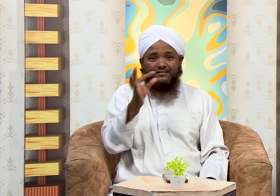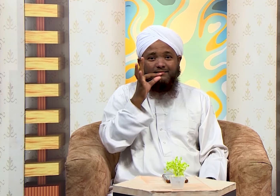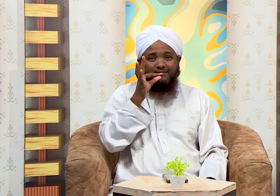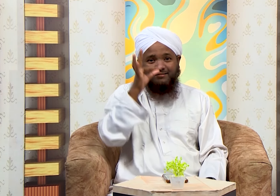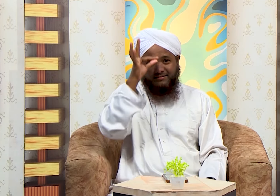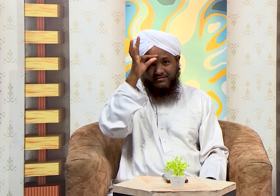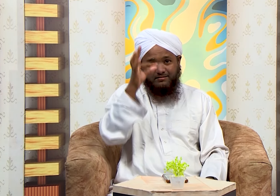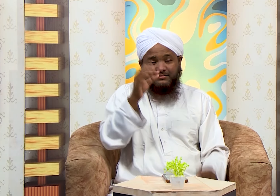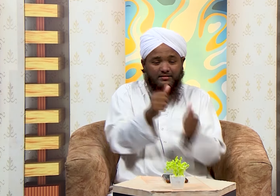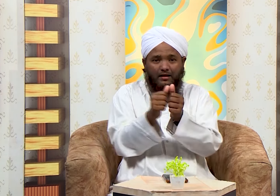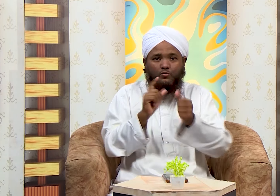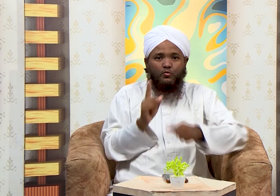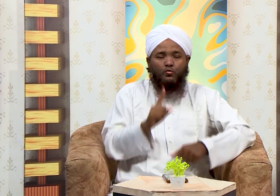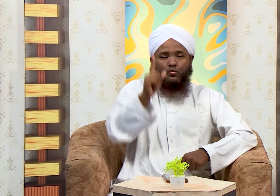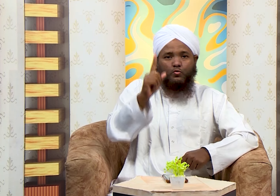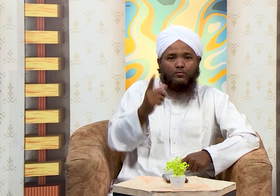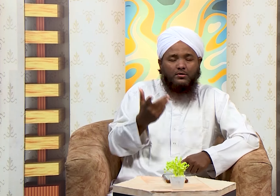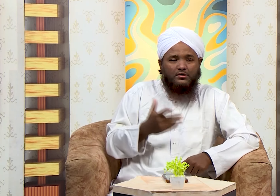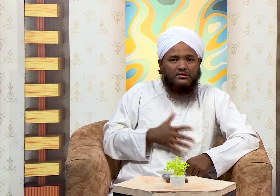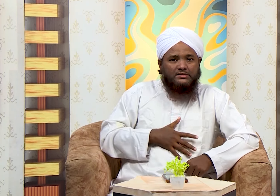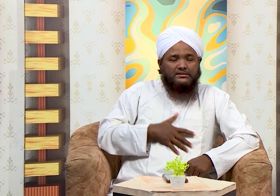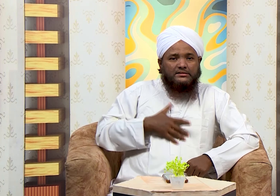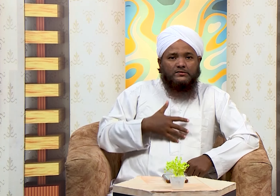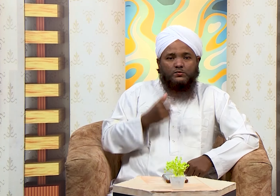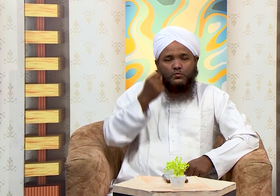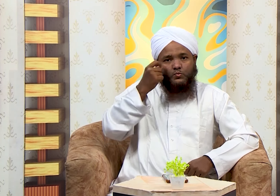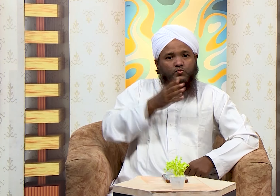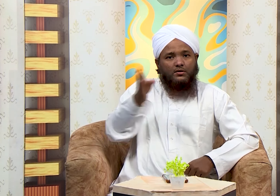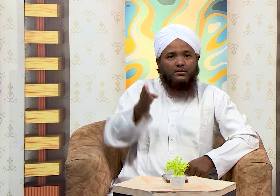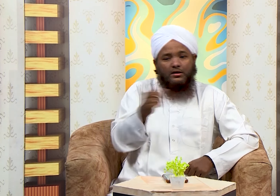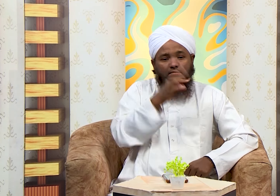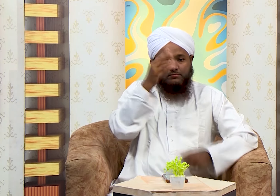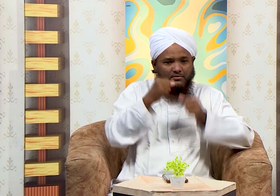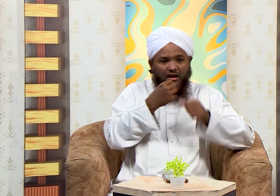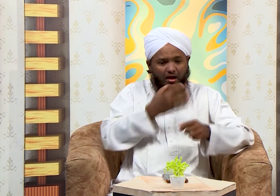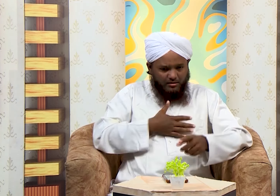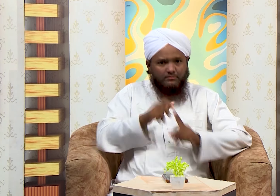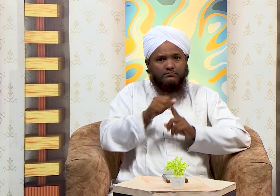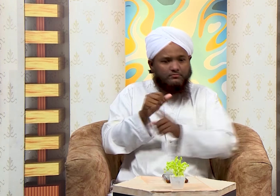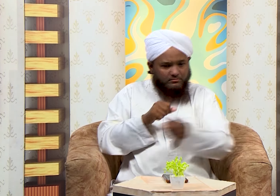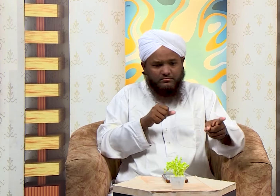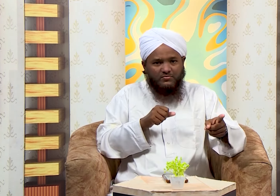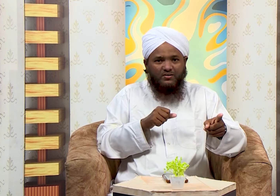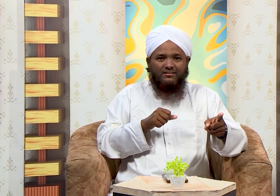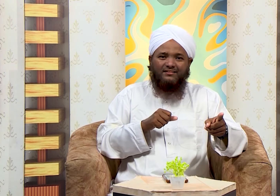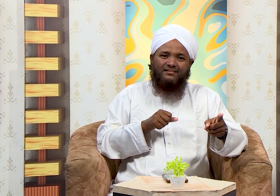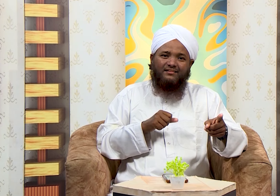حضرت فاروق عظم نے اس طرح سے رسپونڈ بھی کیا سختی کے ساتھ لیکن حضور علیہ السلام نے کیا اشارت فرمایا اے عمر